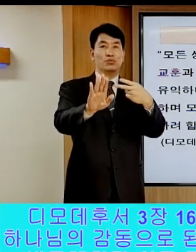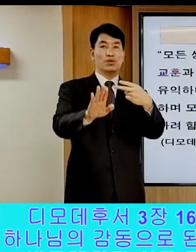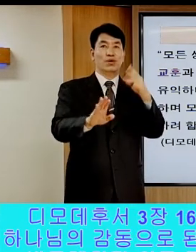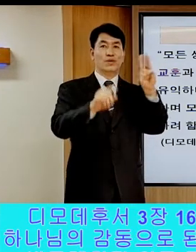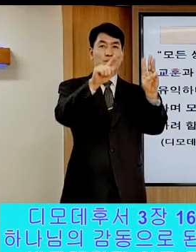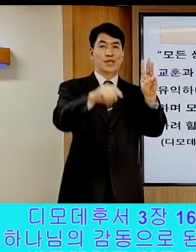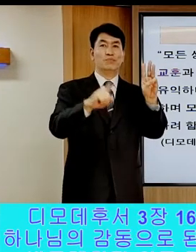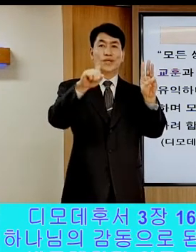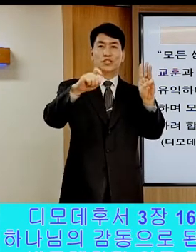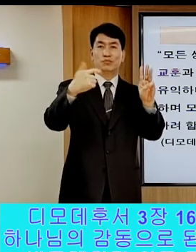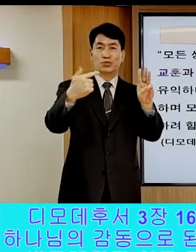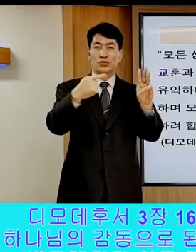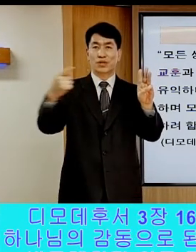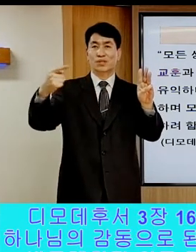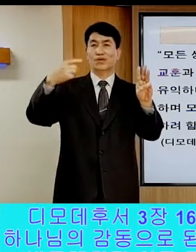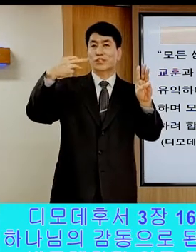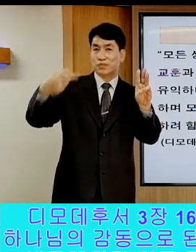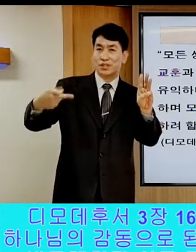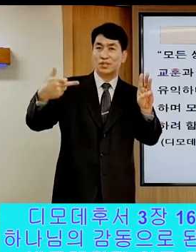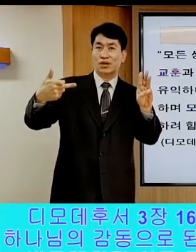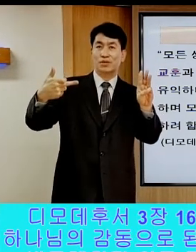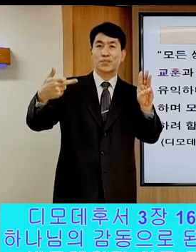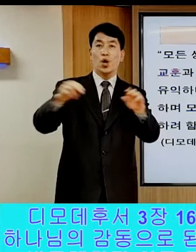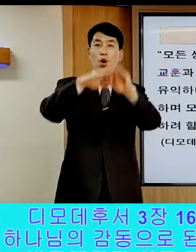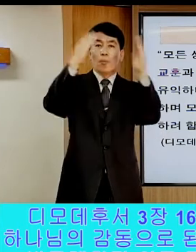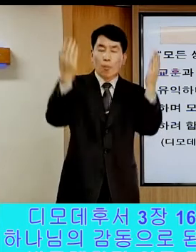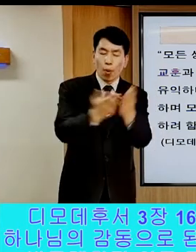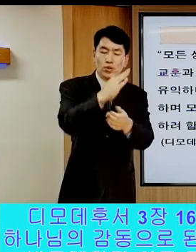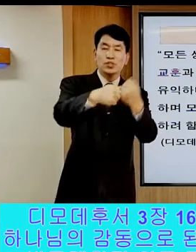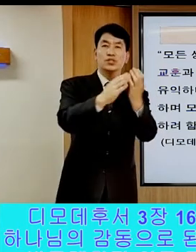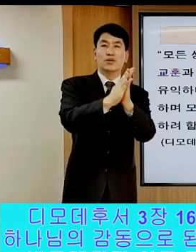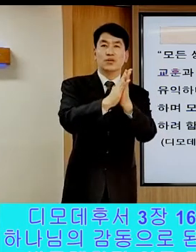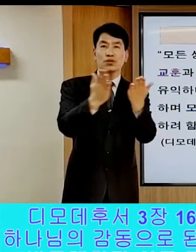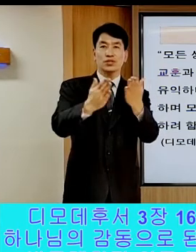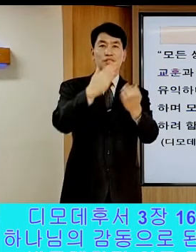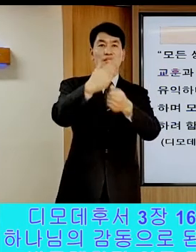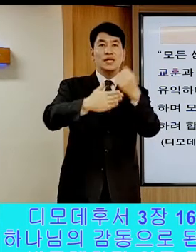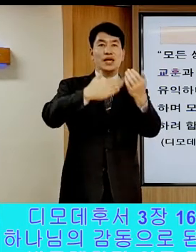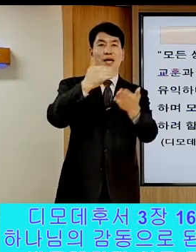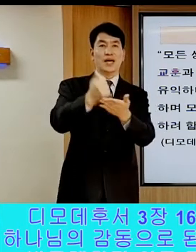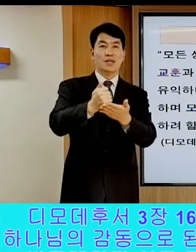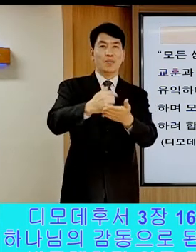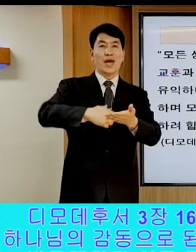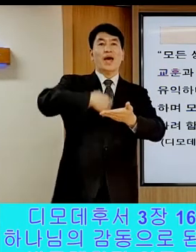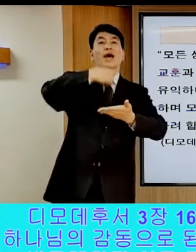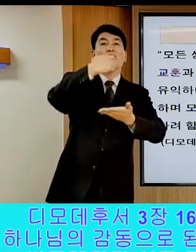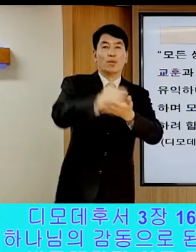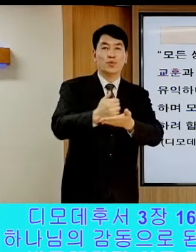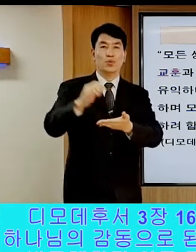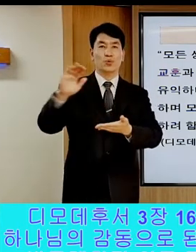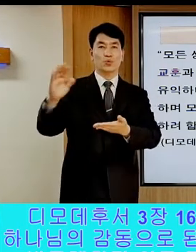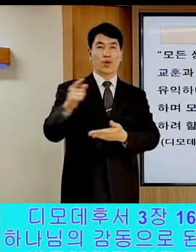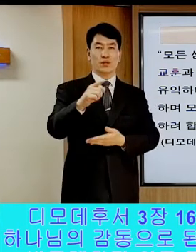디모데후서 3장 16절에서 17절 모든 성경은 하나님의 감동으로 된